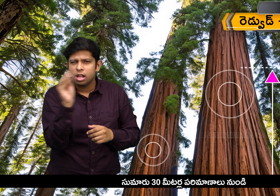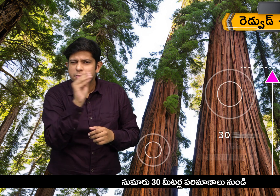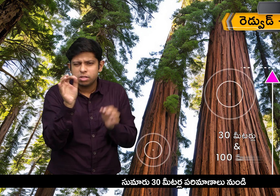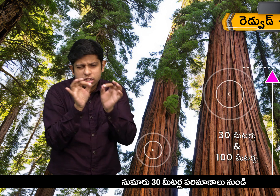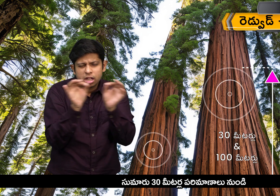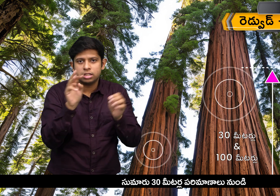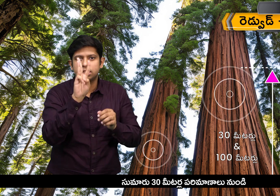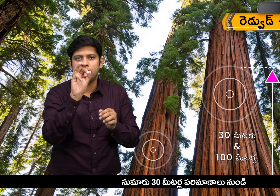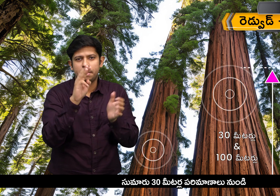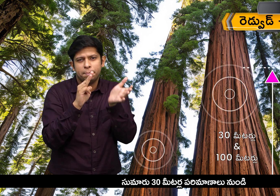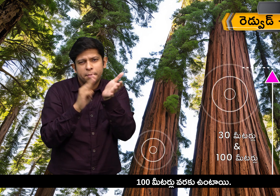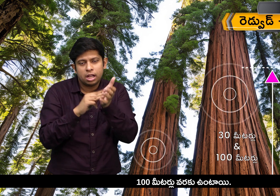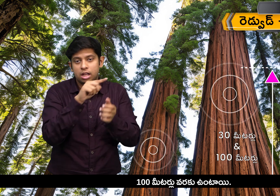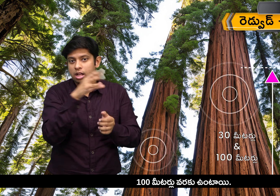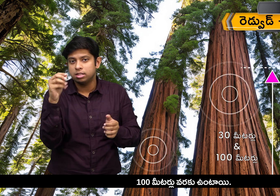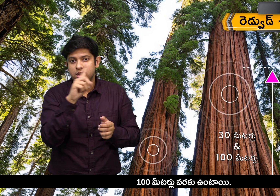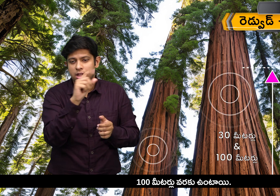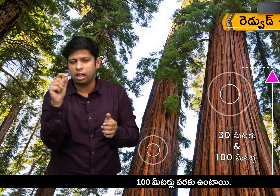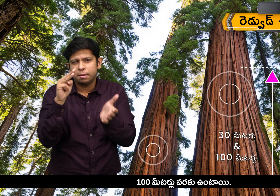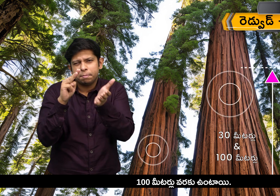నుండి 100 మీటర్లు ఉంటాయి.